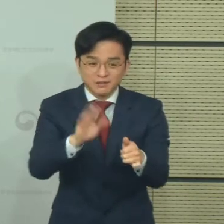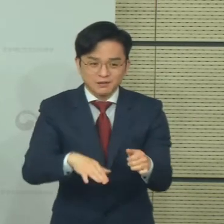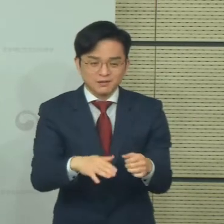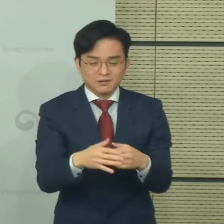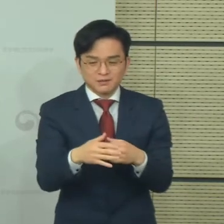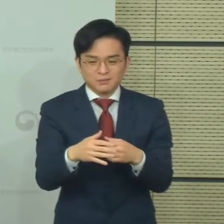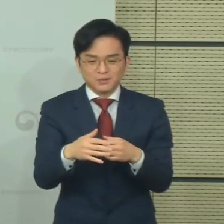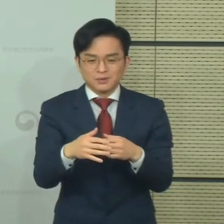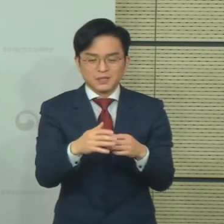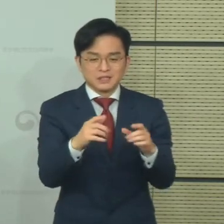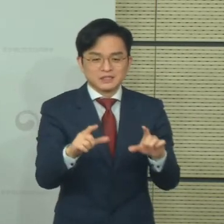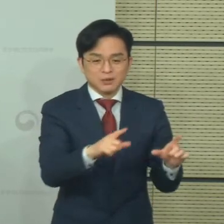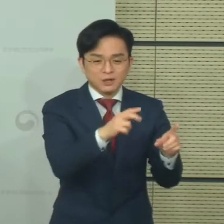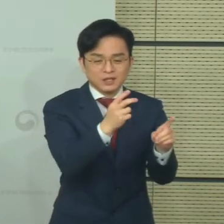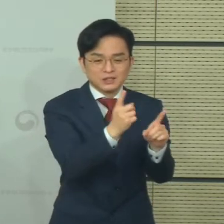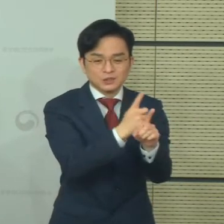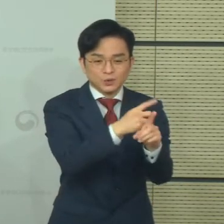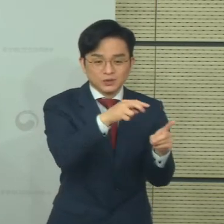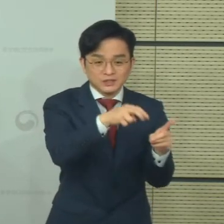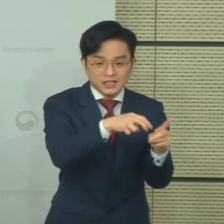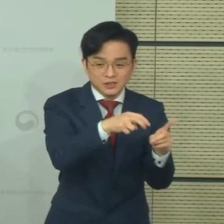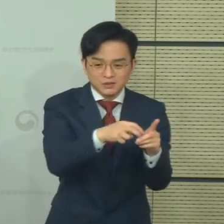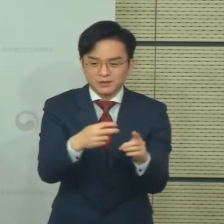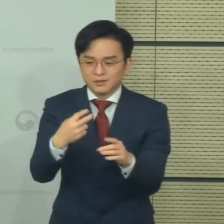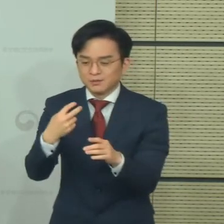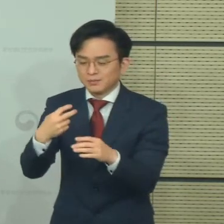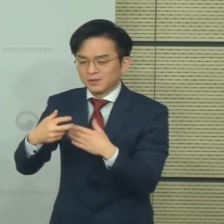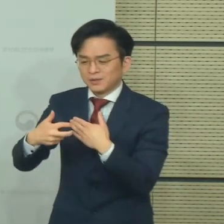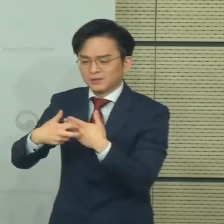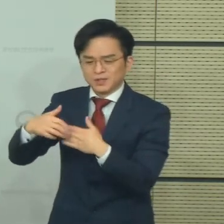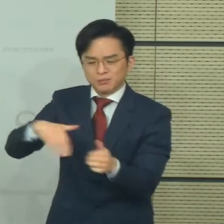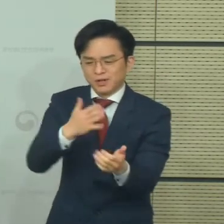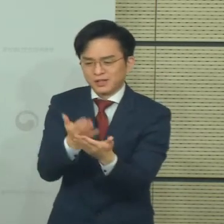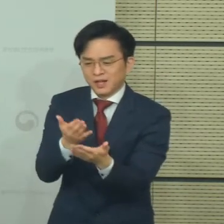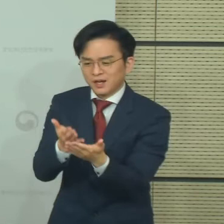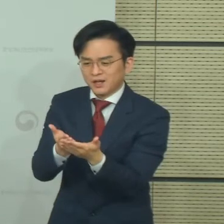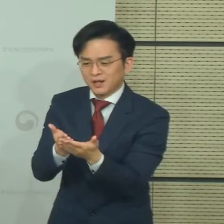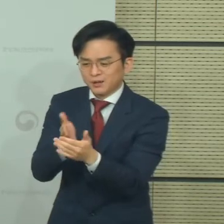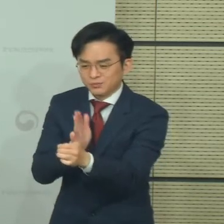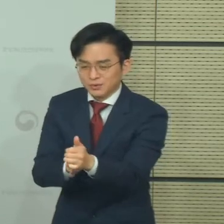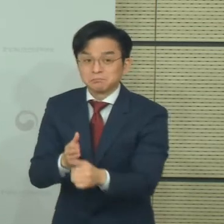뭐 1인당 진료비가 어느 정도 책정이 된다는 부분에 관련되어서는 확인해서